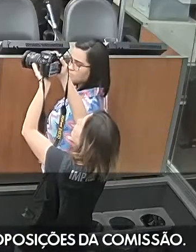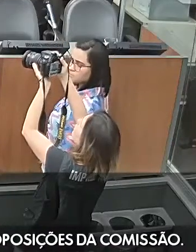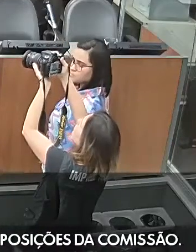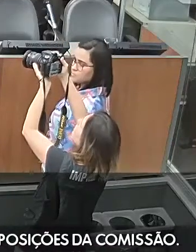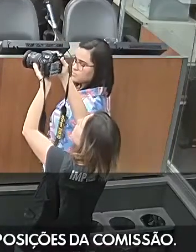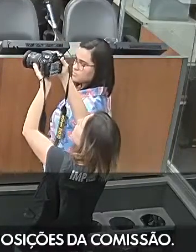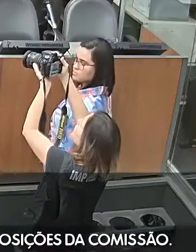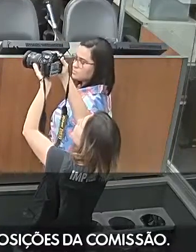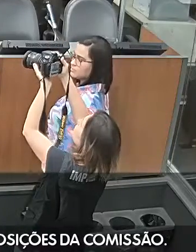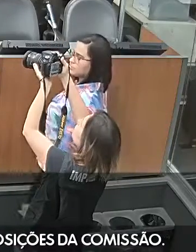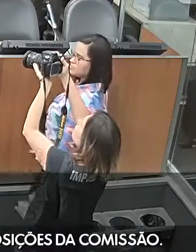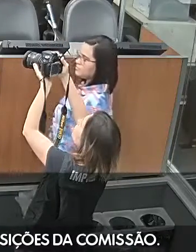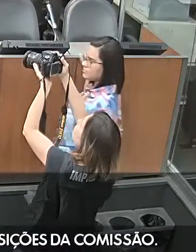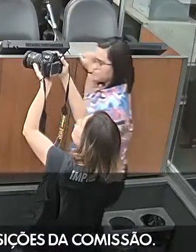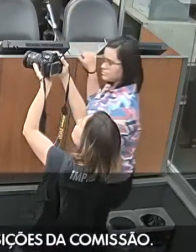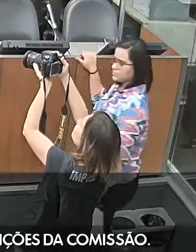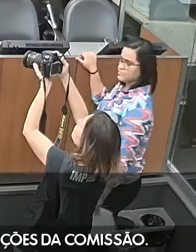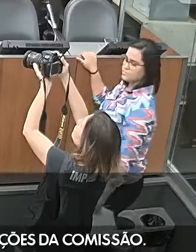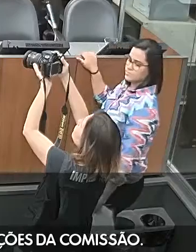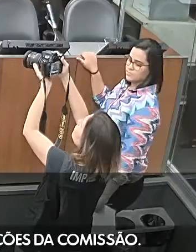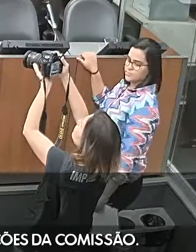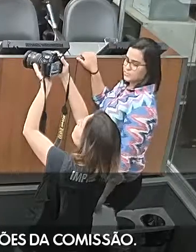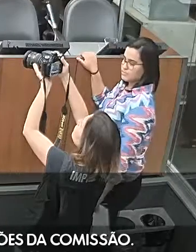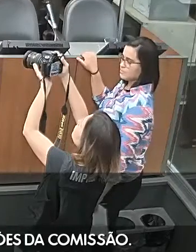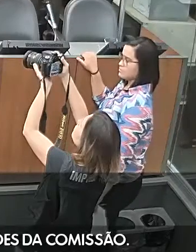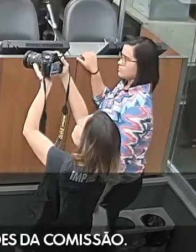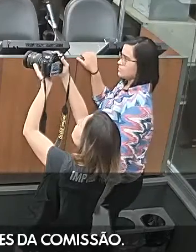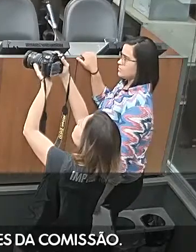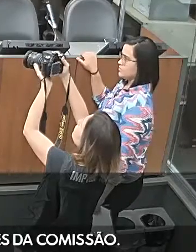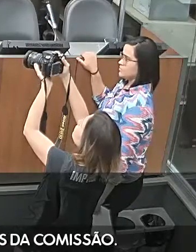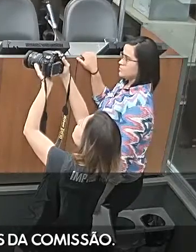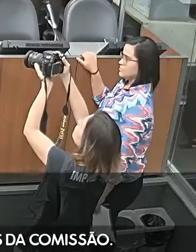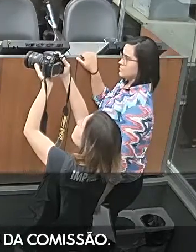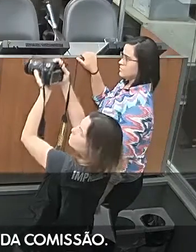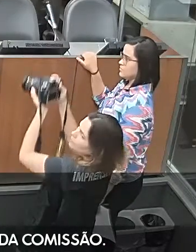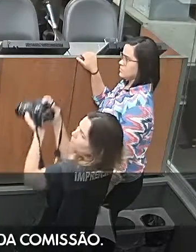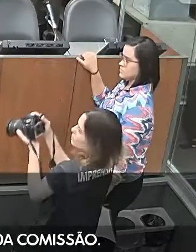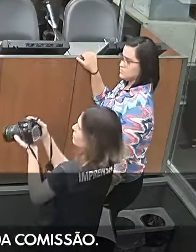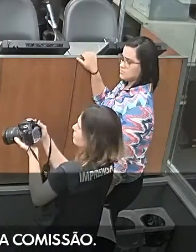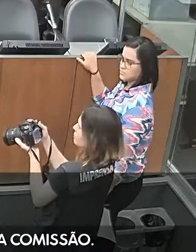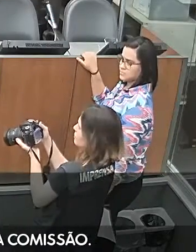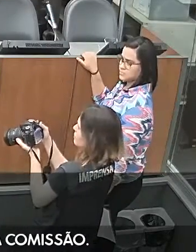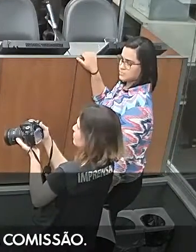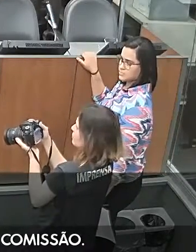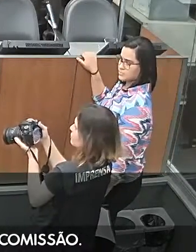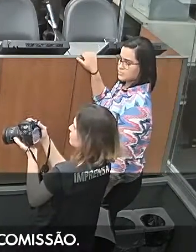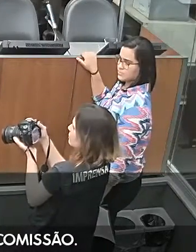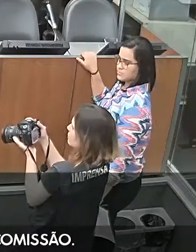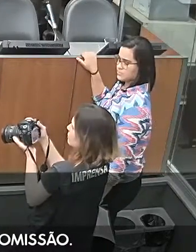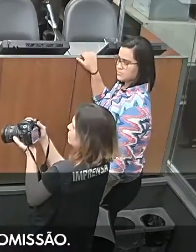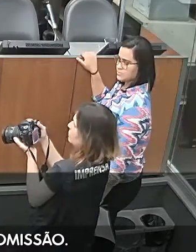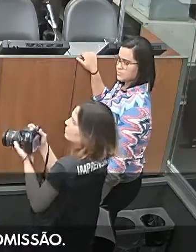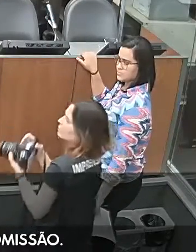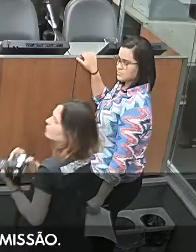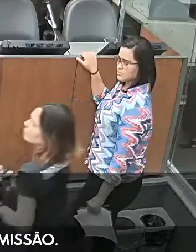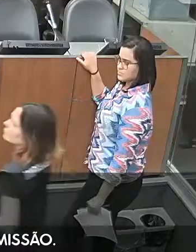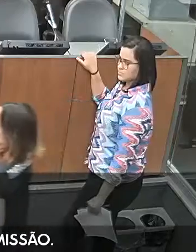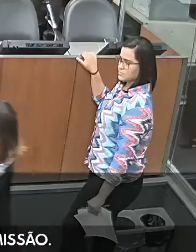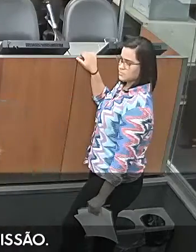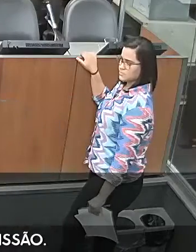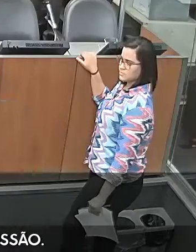Excelentíssimo senhor presidente da Comissão de Participação Popular, deputado que se observa, que é do silêncio nos termos regimentais, seja encaminhado ao secretário de Estado de Cultura as notas taquigráficas da reunião ordinária dessa